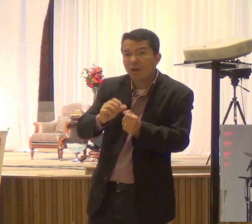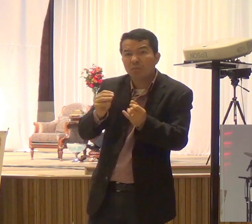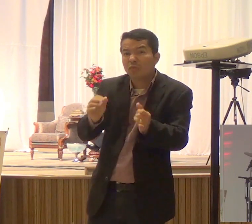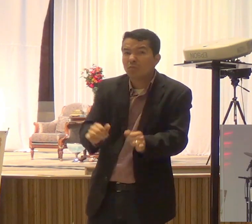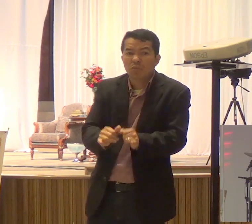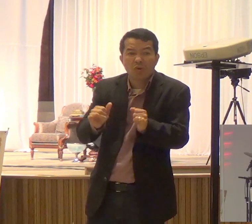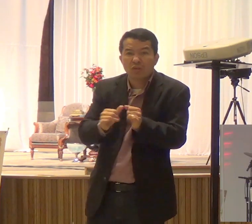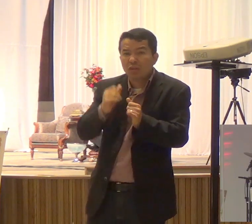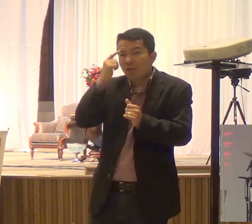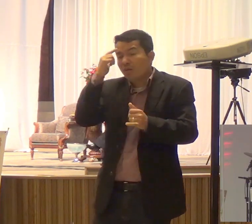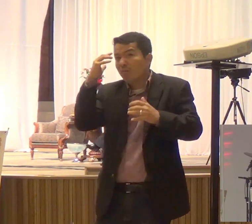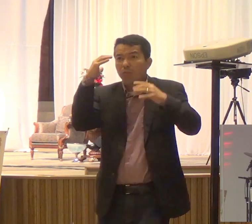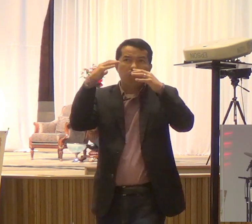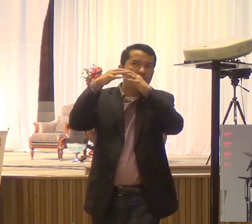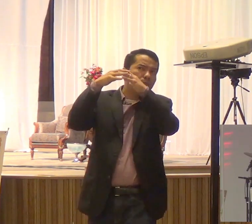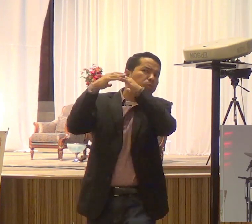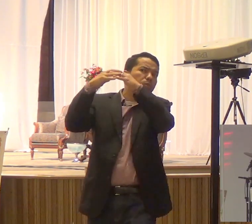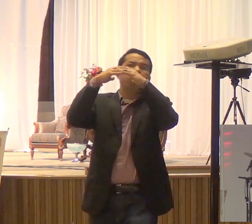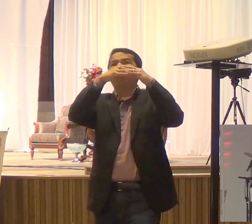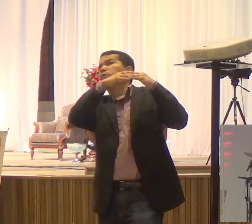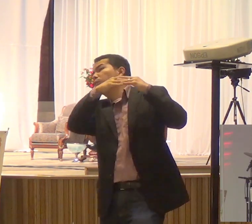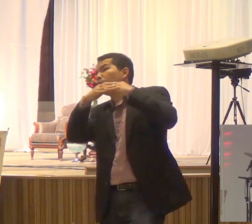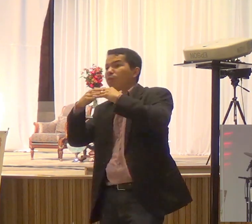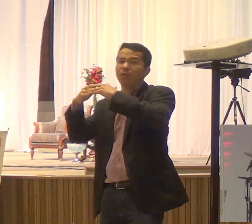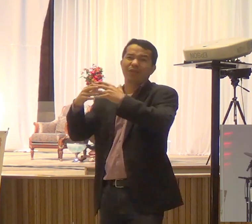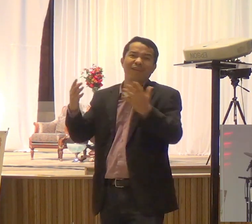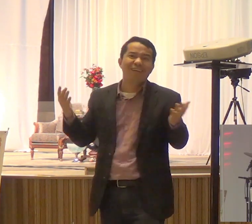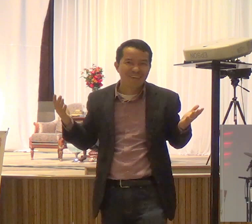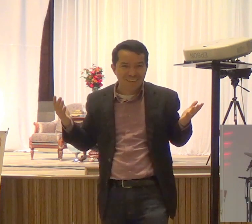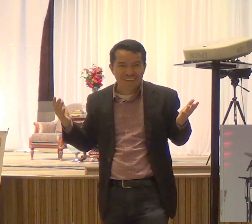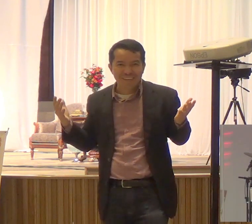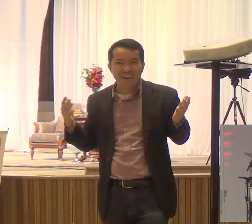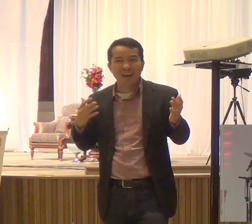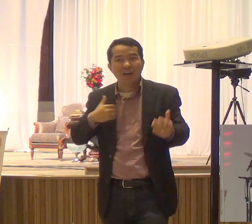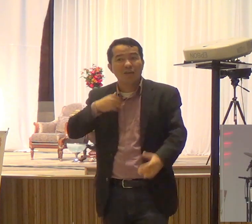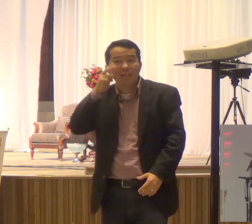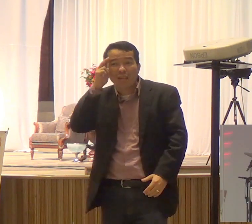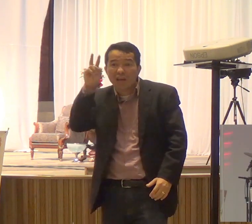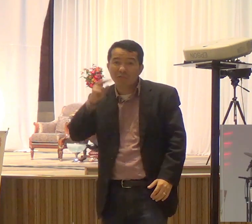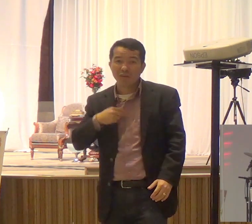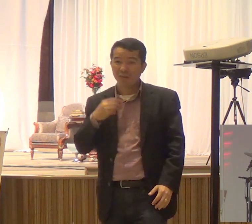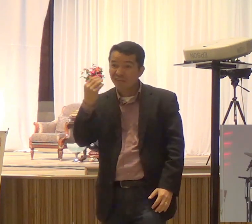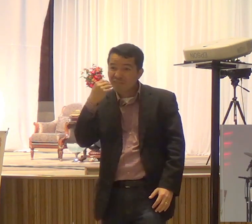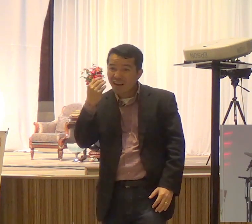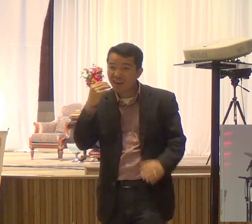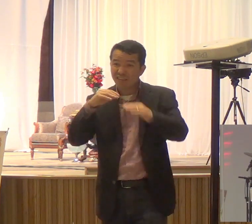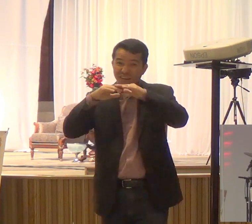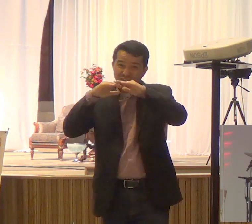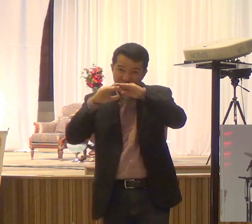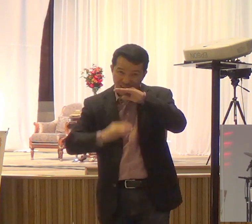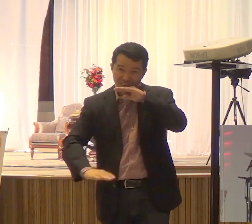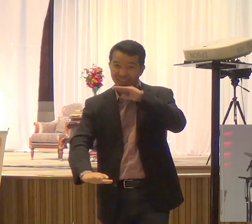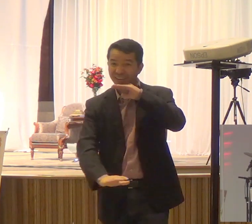tão conflituoso? Mas aí, a gente se lembra do Senhor, em